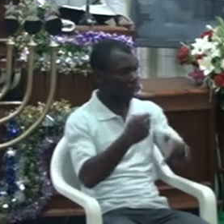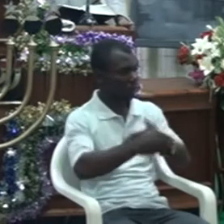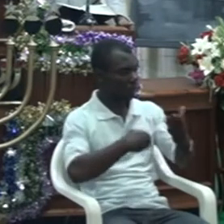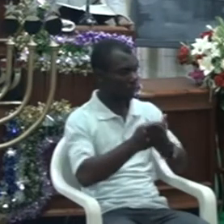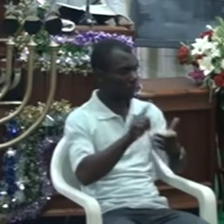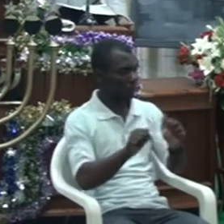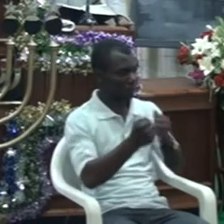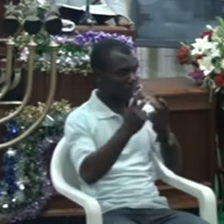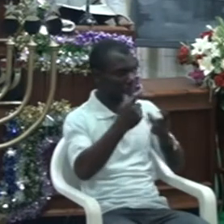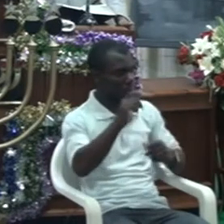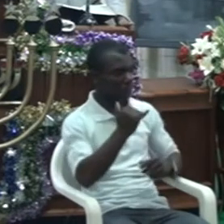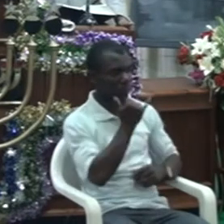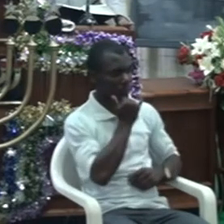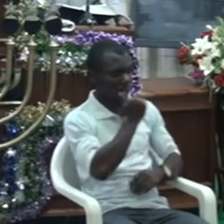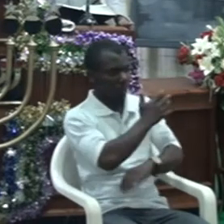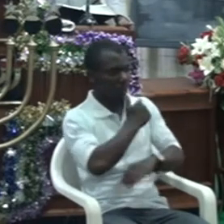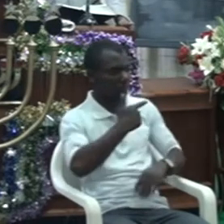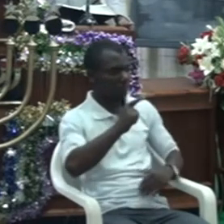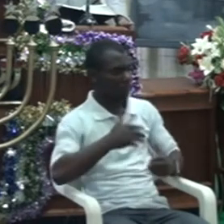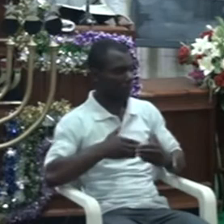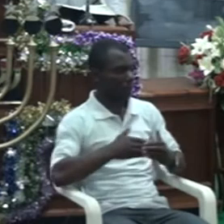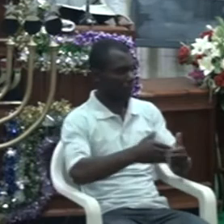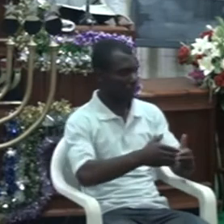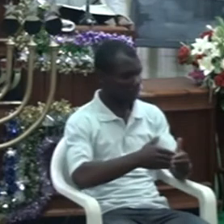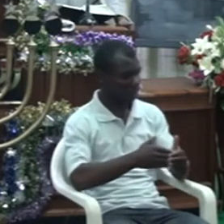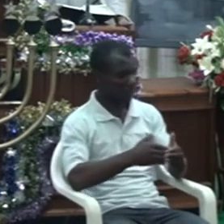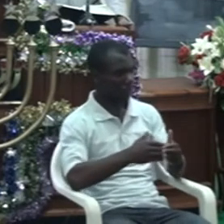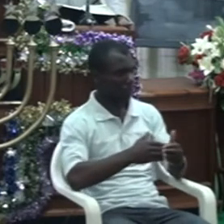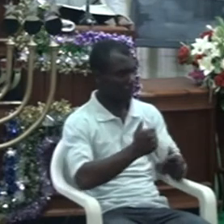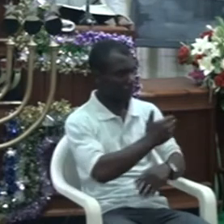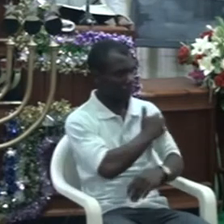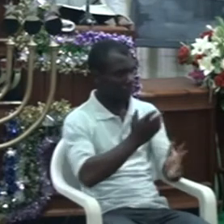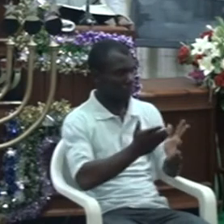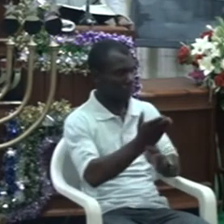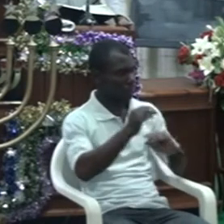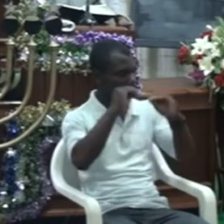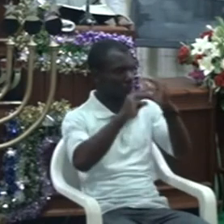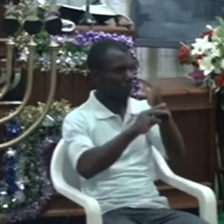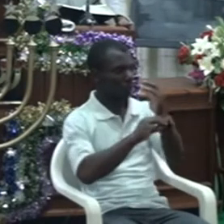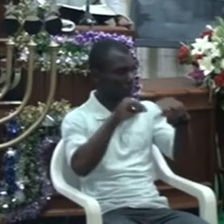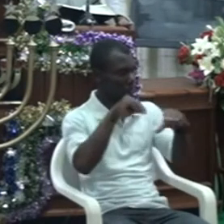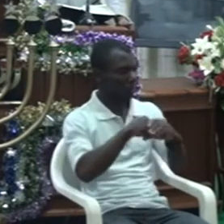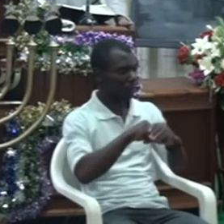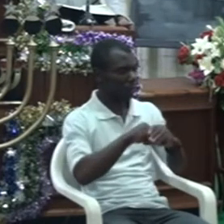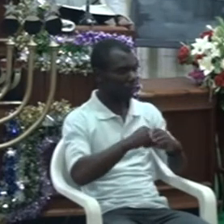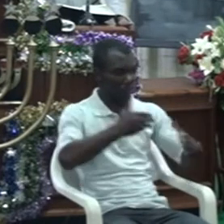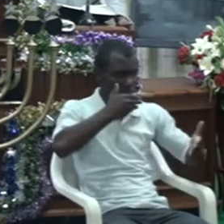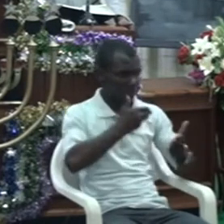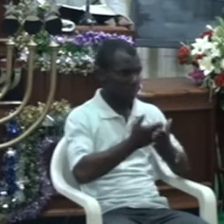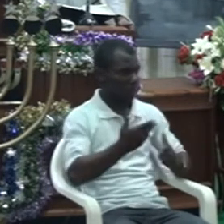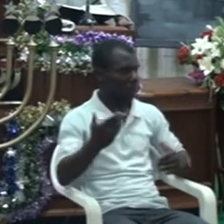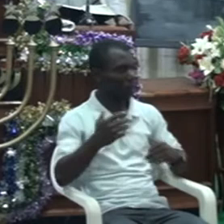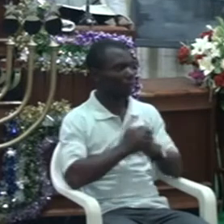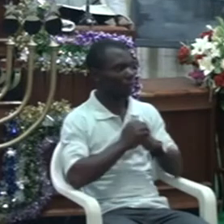makosa yao na kuwaongoza na kwa mafundisho katika haki.